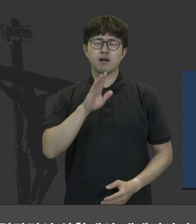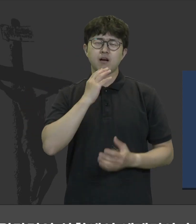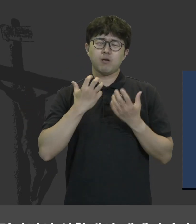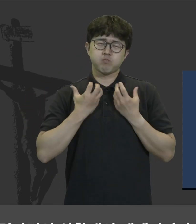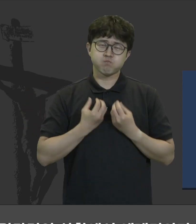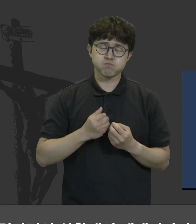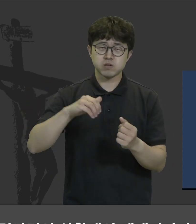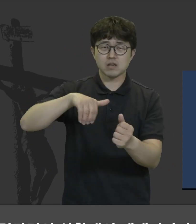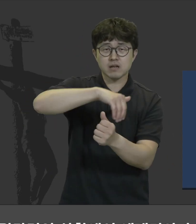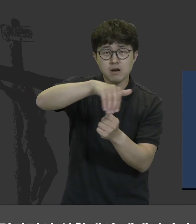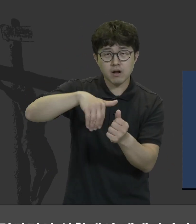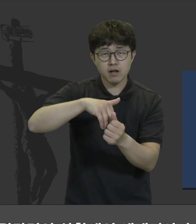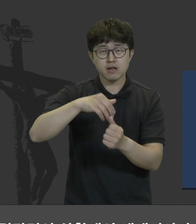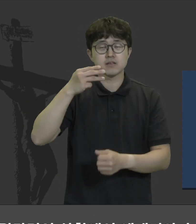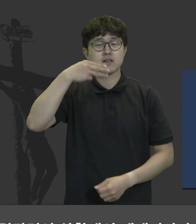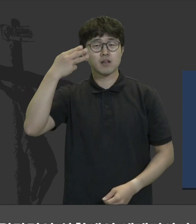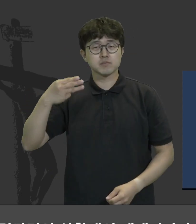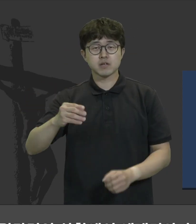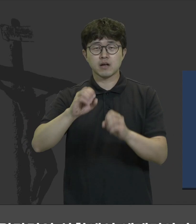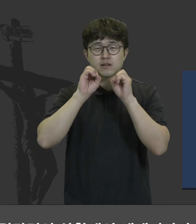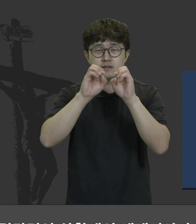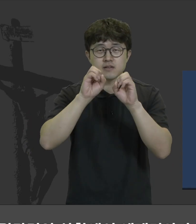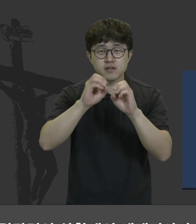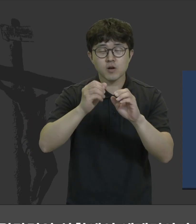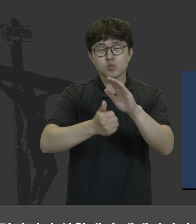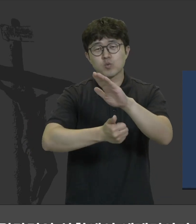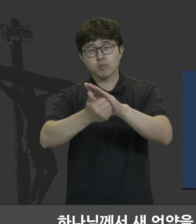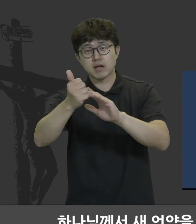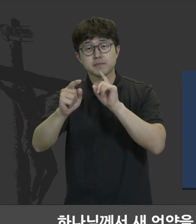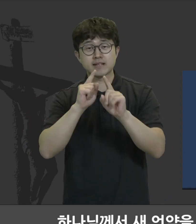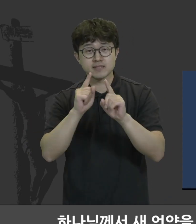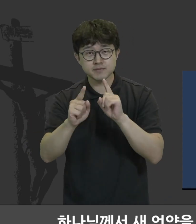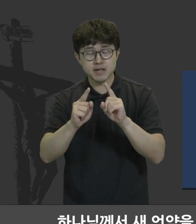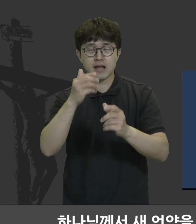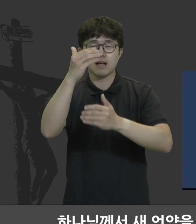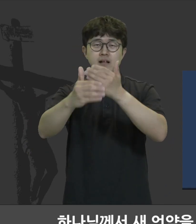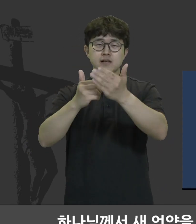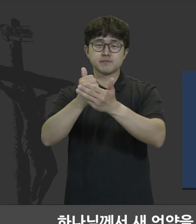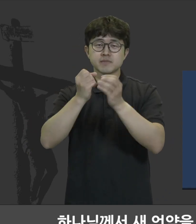상황에서 예레미야가 전하는 소망의 메시지와 하나님께서 새 언약을 통해